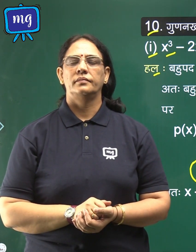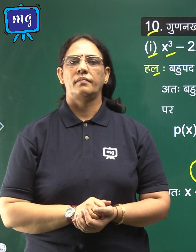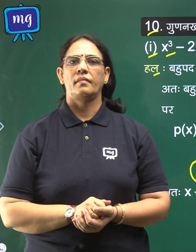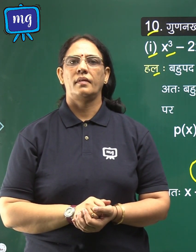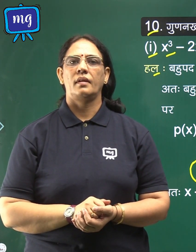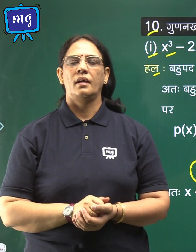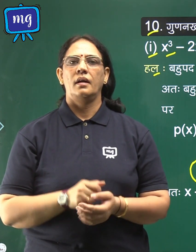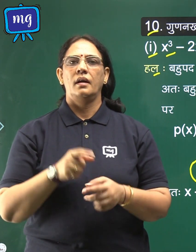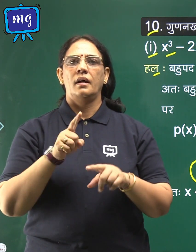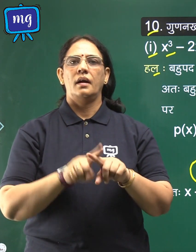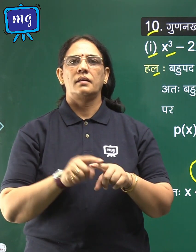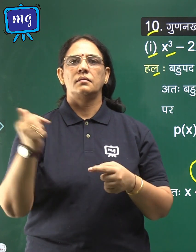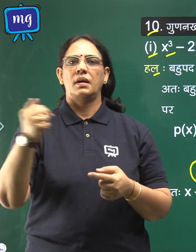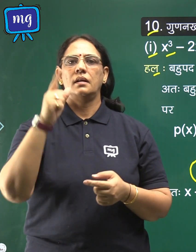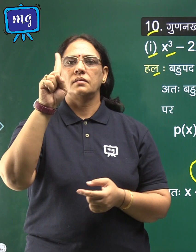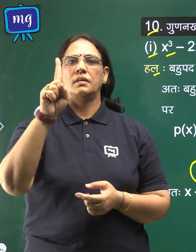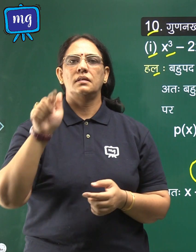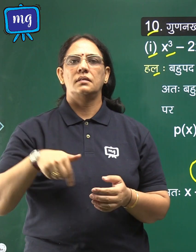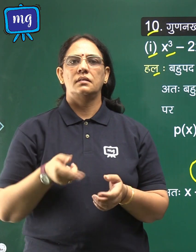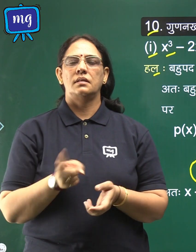एक्स माइनस वन से